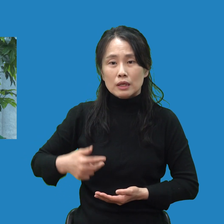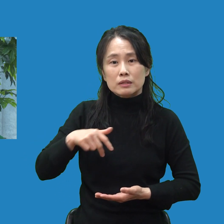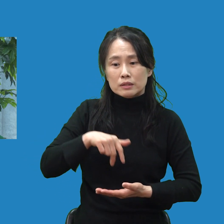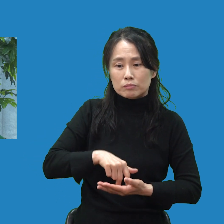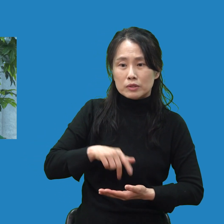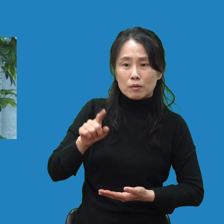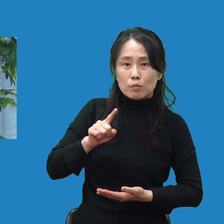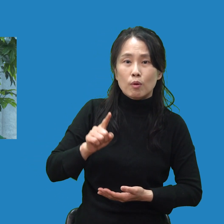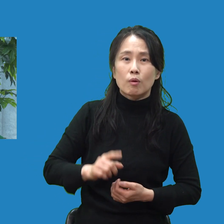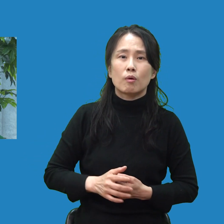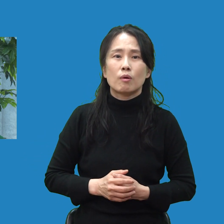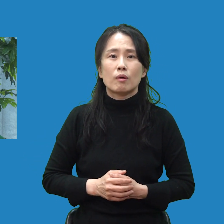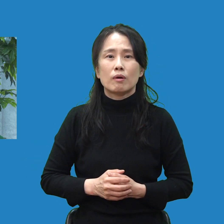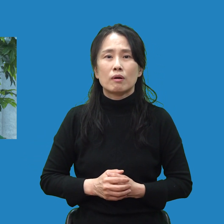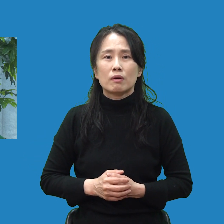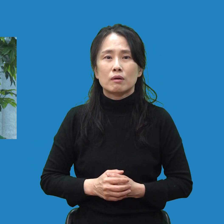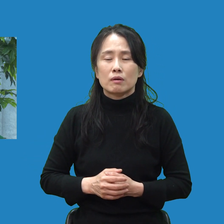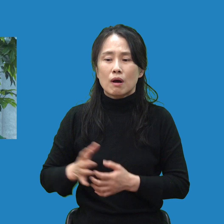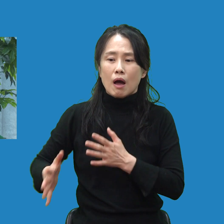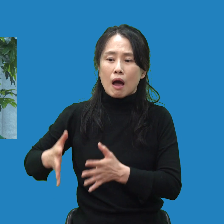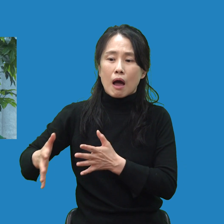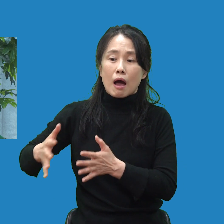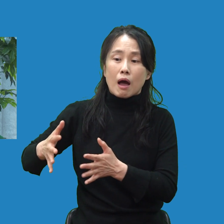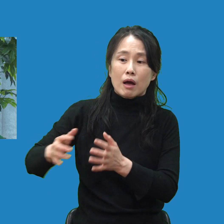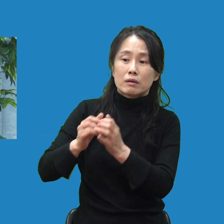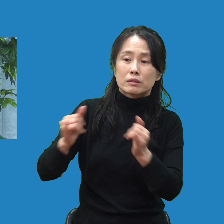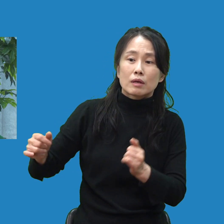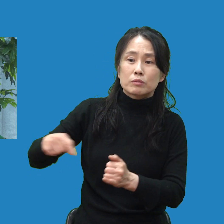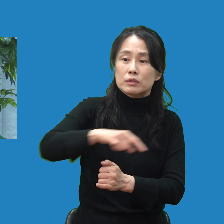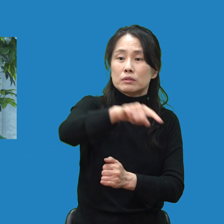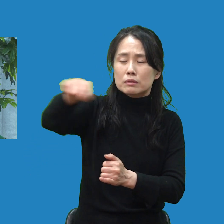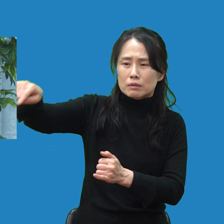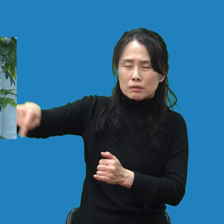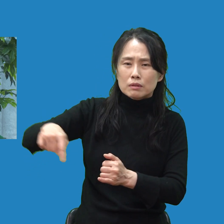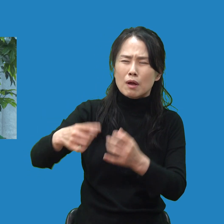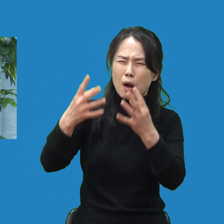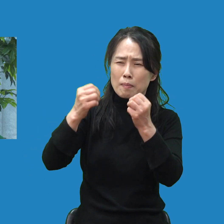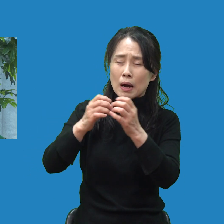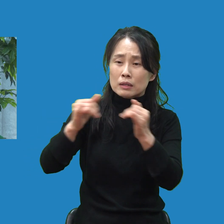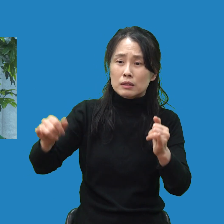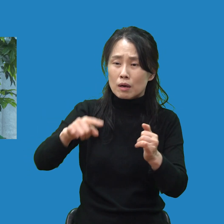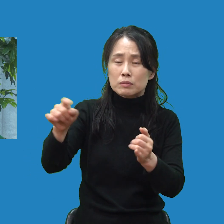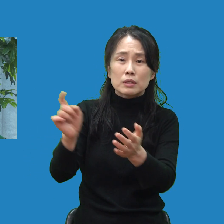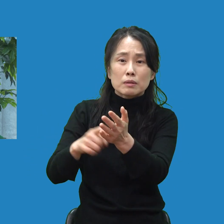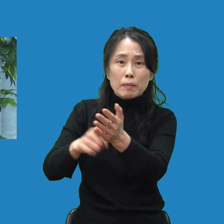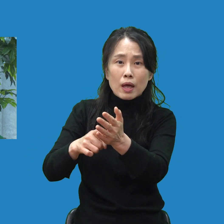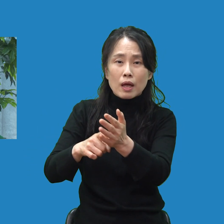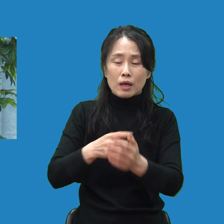다해 달려오고 그냥 사람들 데리고 오고 한 이 큰 무리가 다급합니까?